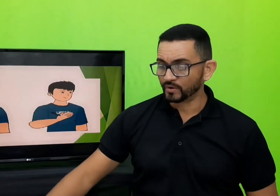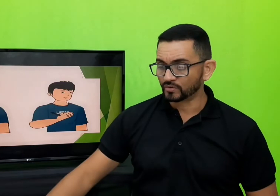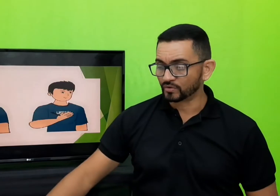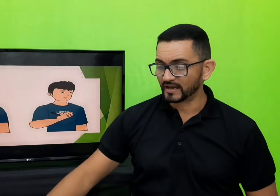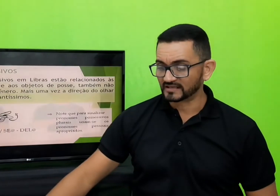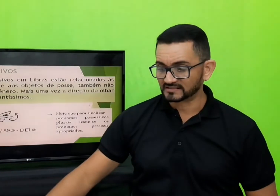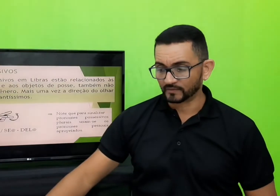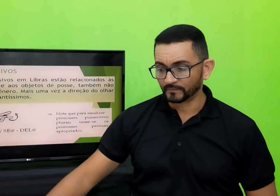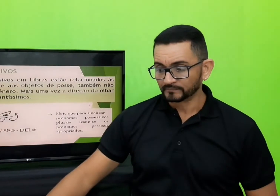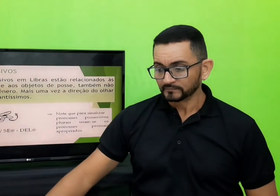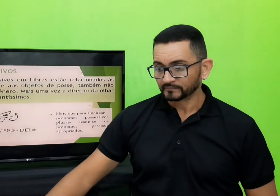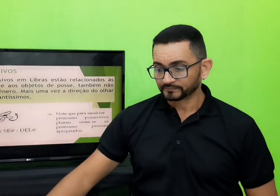pouco com relação